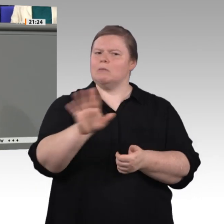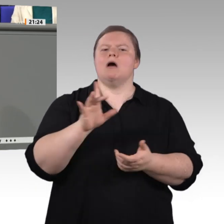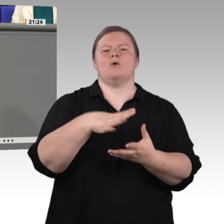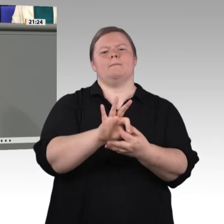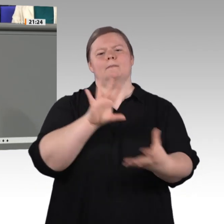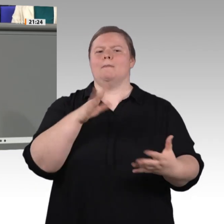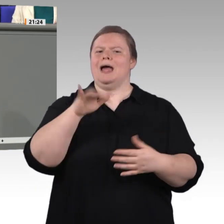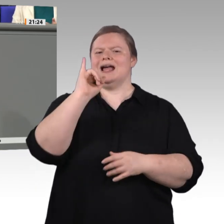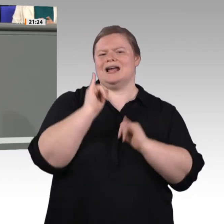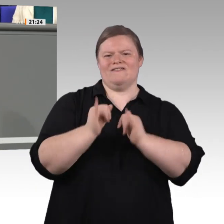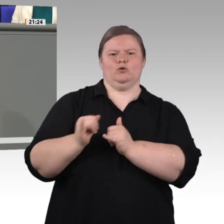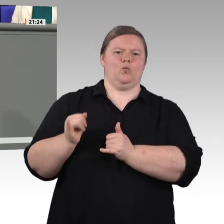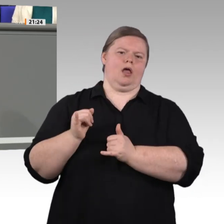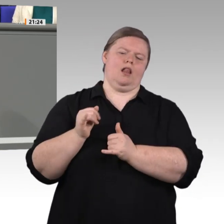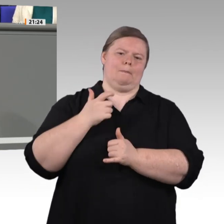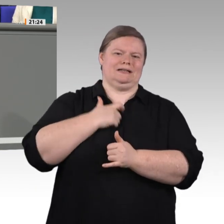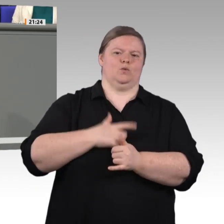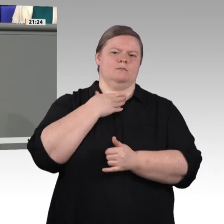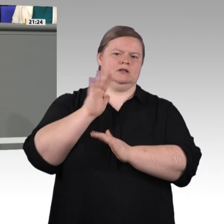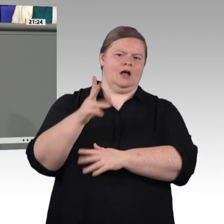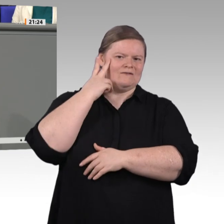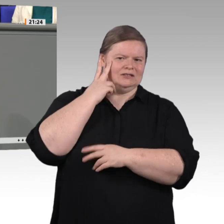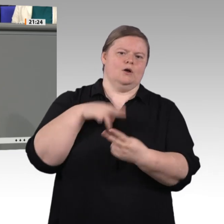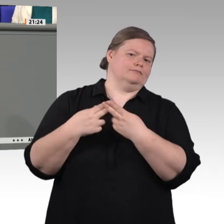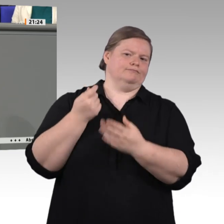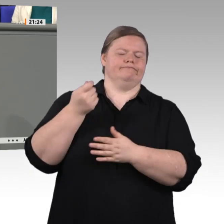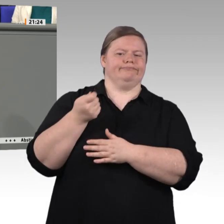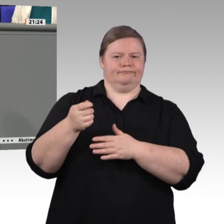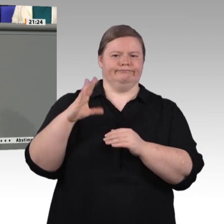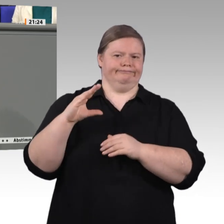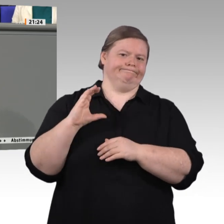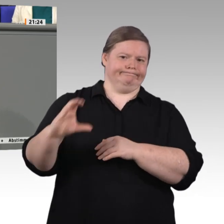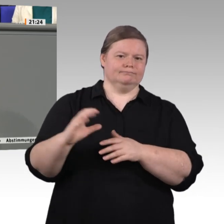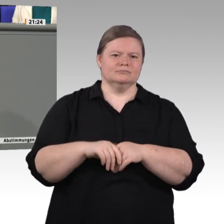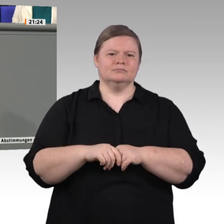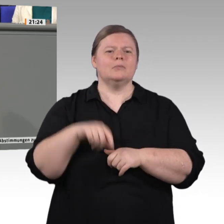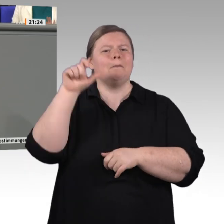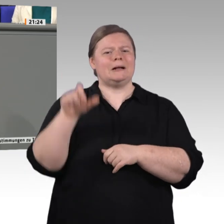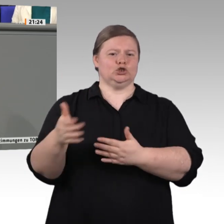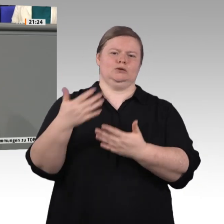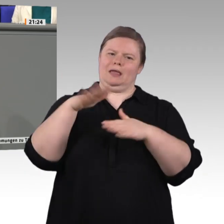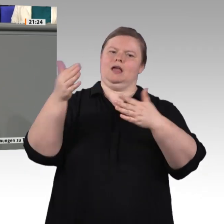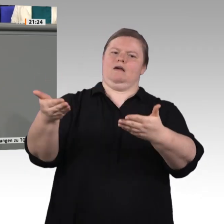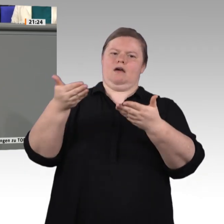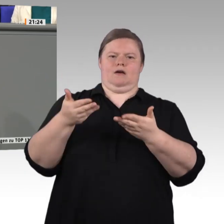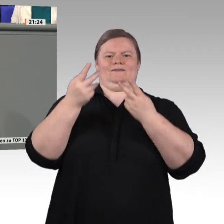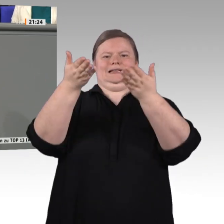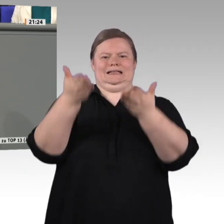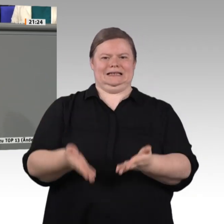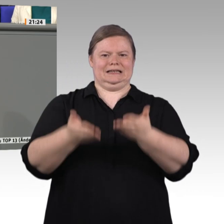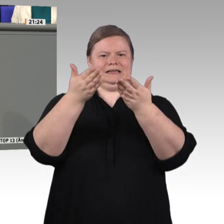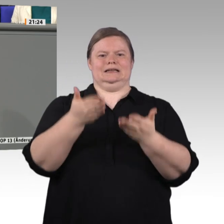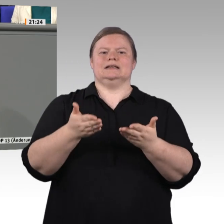drittens, die Menschen mit Behinderungen, für die bedeutet dieses Gesetz ganz konkret, dass sie ab dem